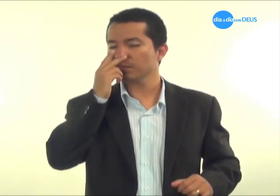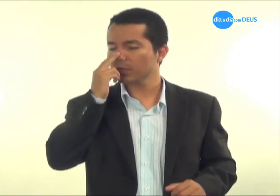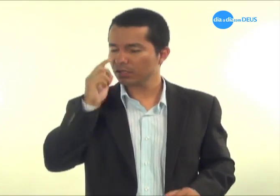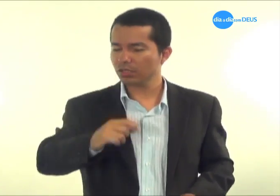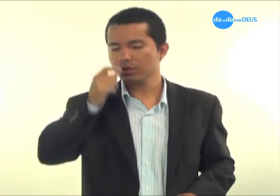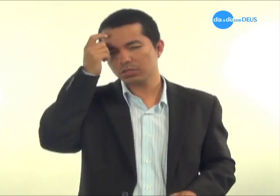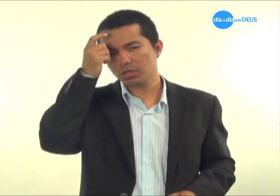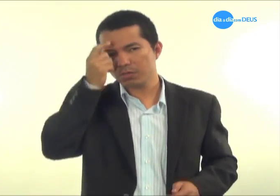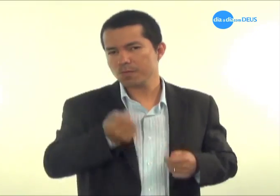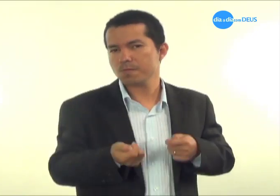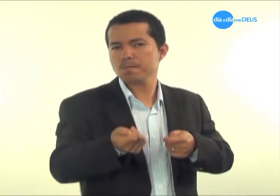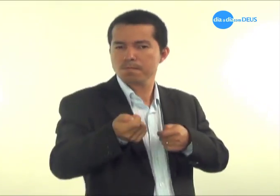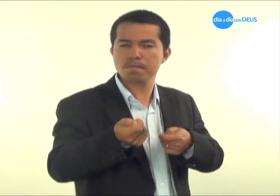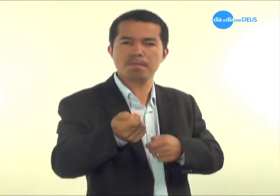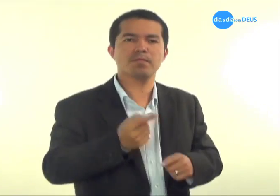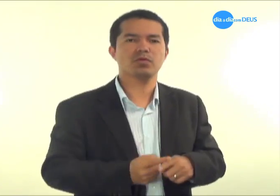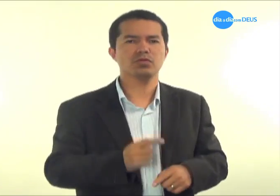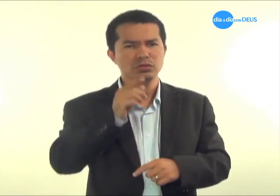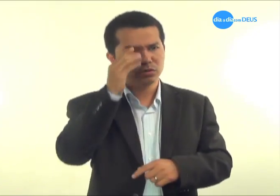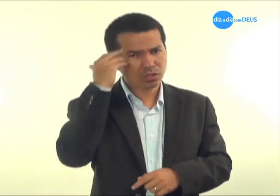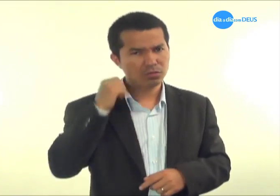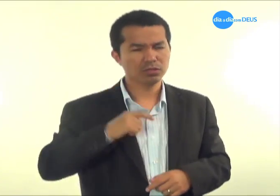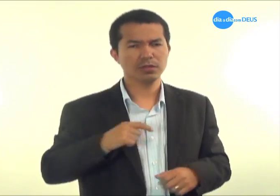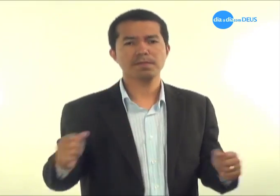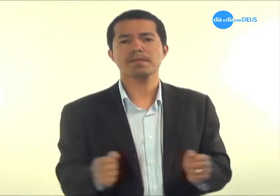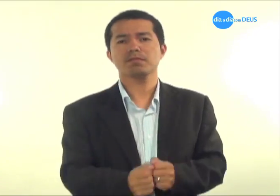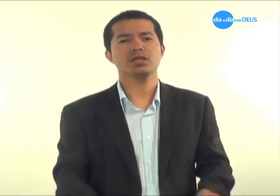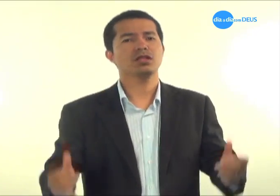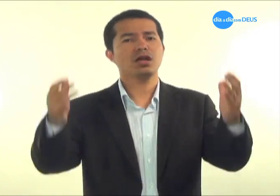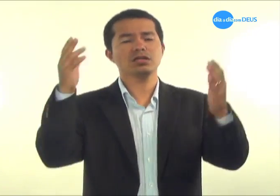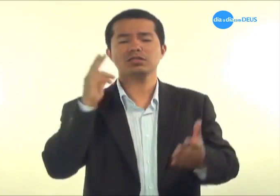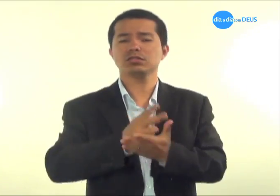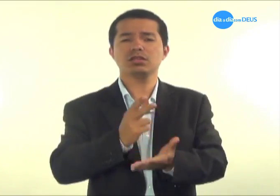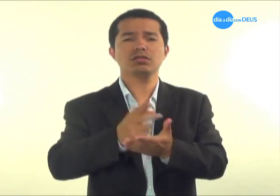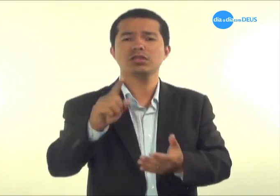Gente, é diabólico isso, né? Porque milagre continua sendo milagre.